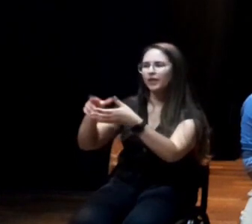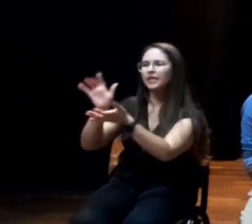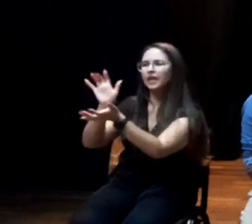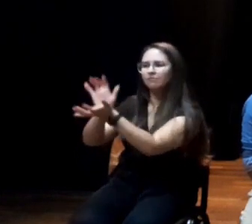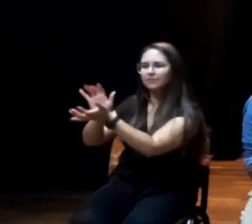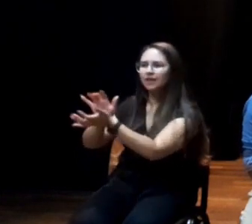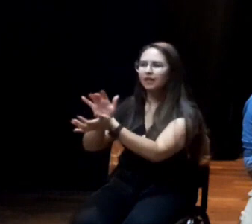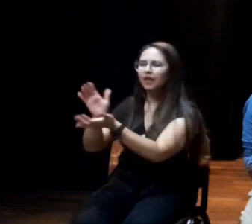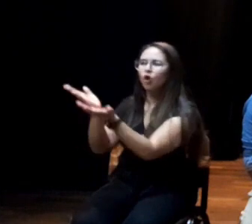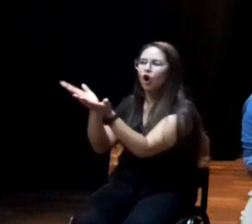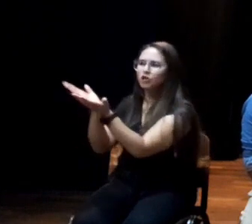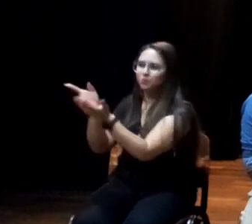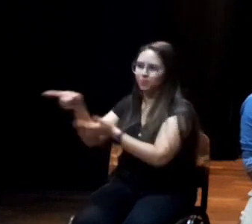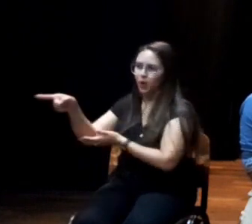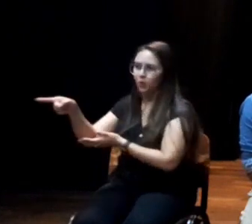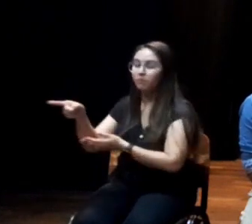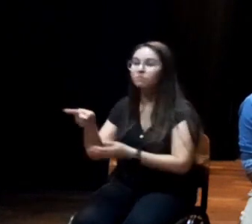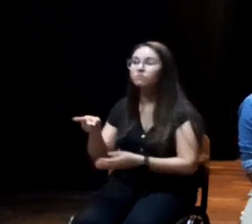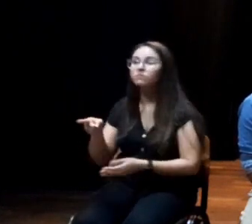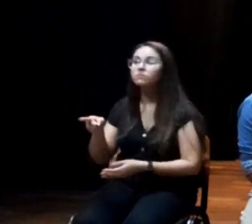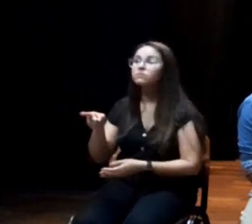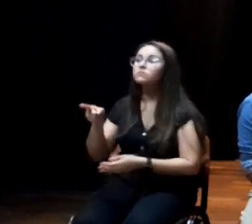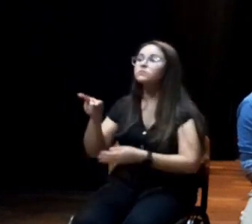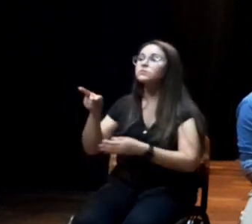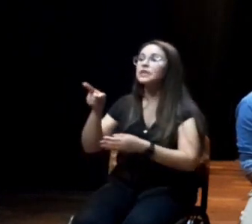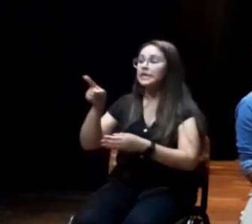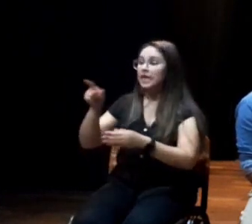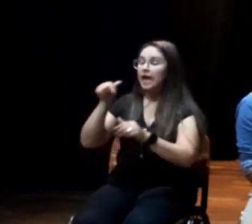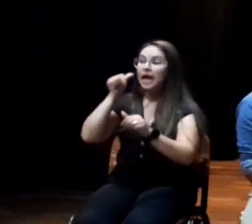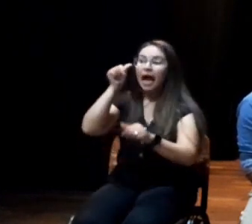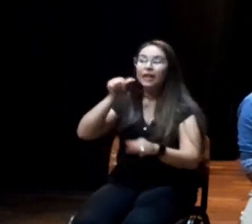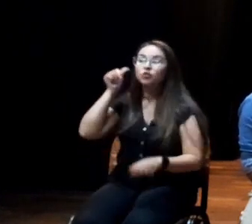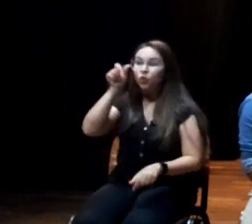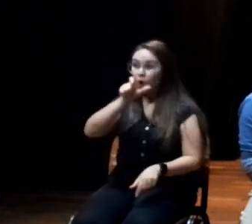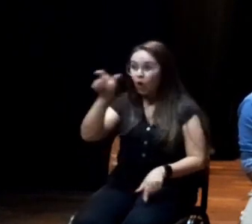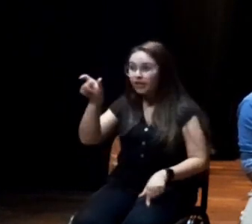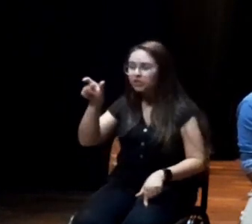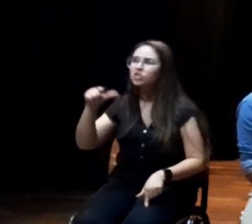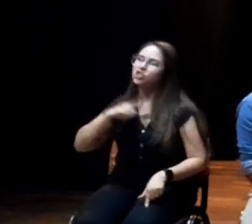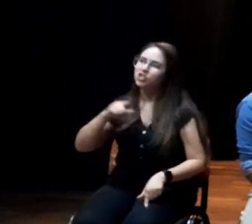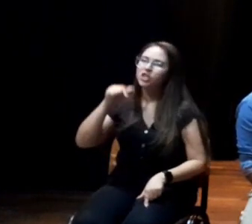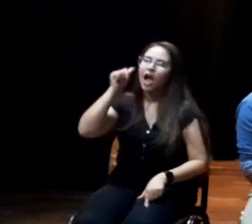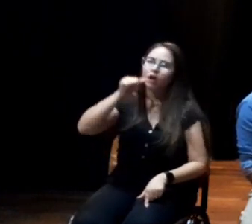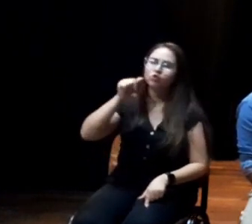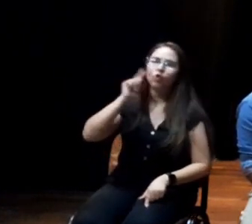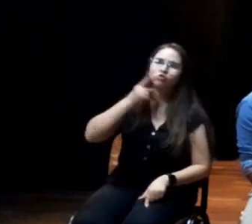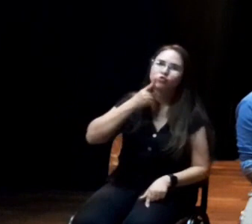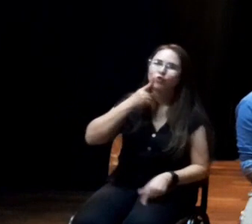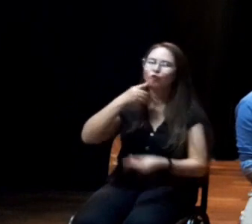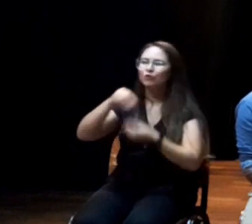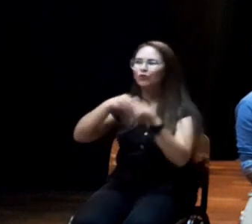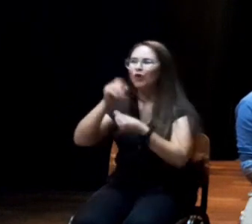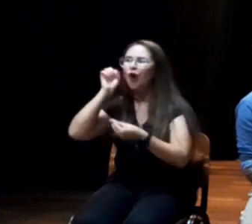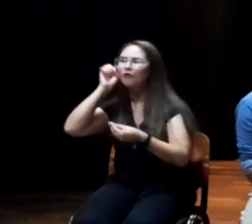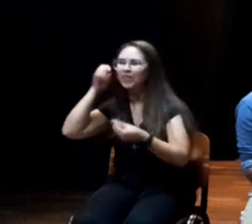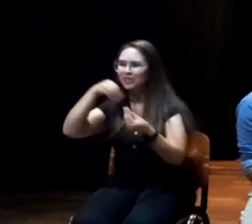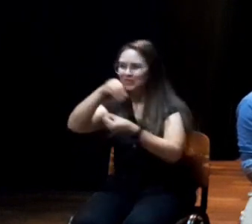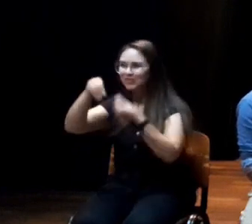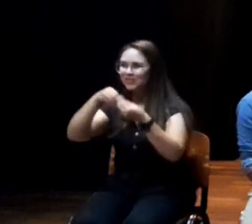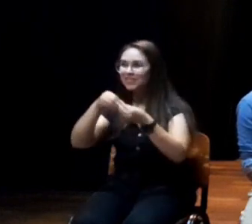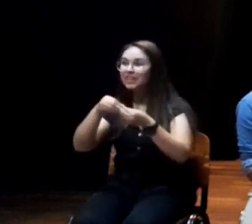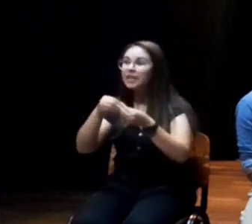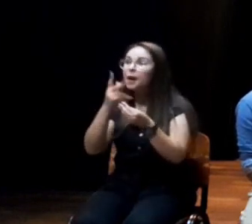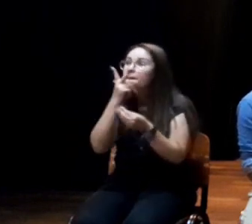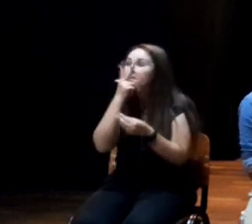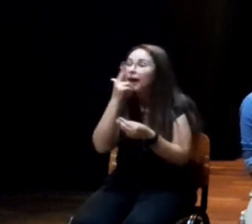conhece. Conheço. Que era uma peça que os atores, tinham atores ouvintes e atores surdos, e eles eram juntos como se fosse